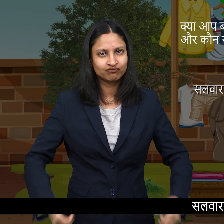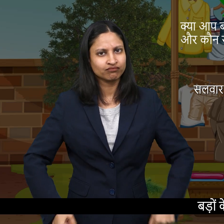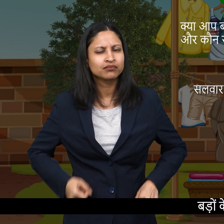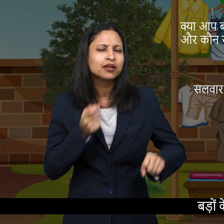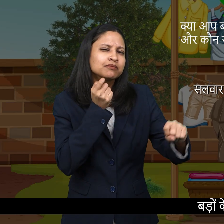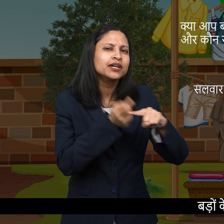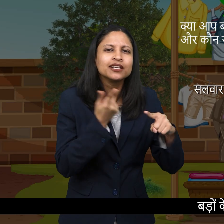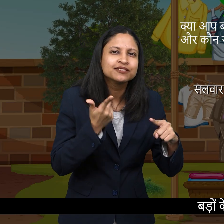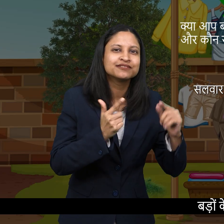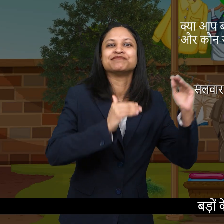बड़ों के लिए,